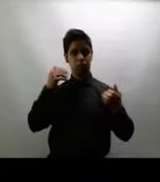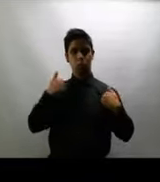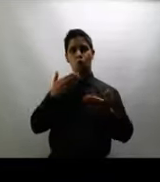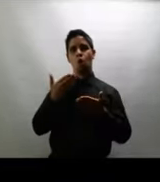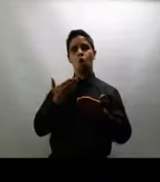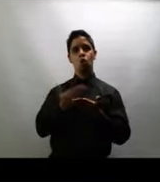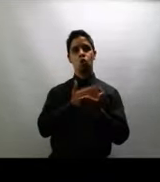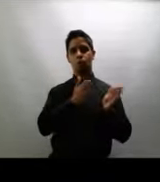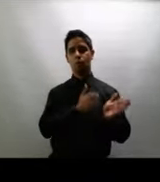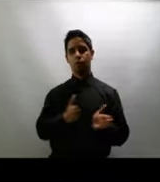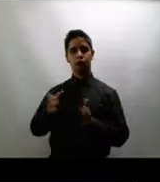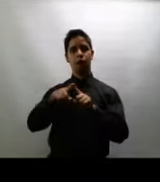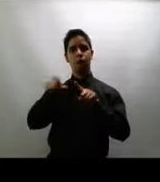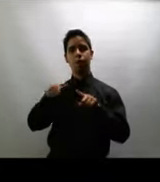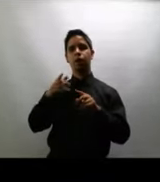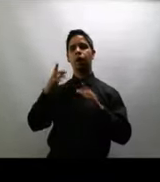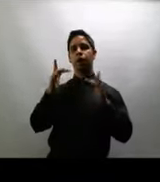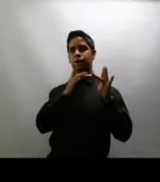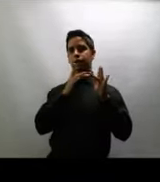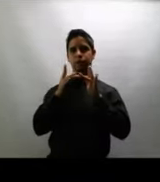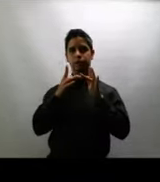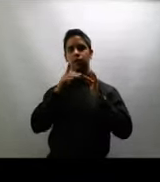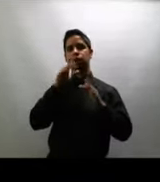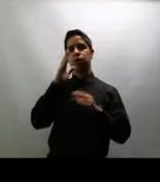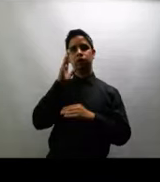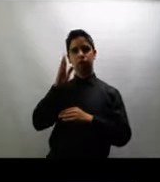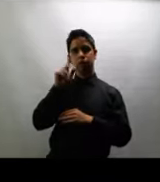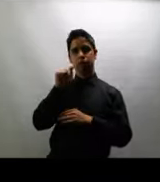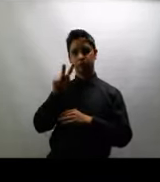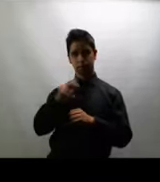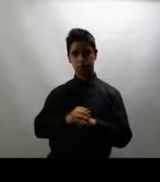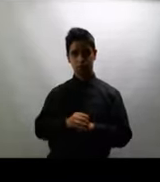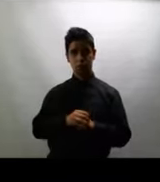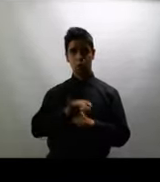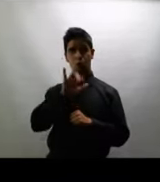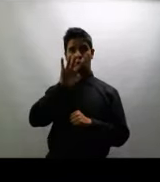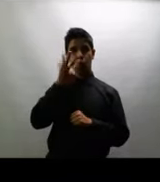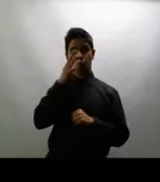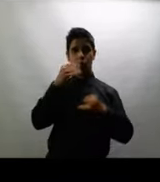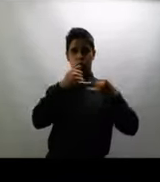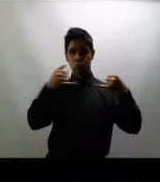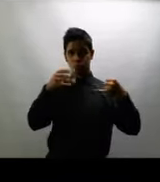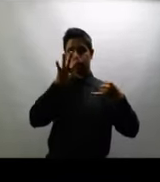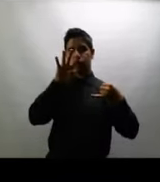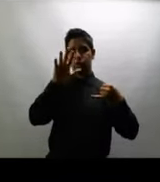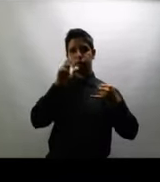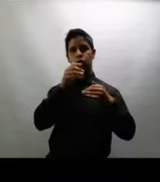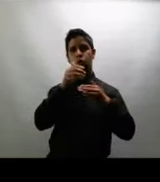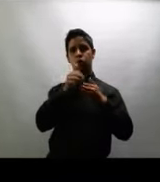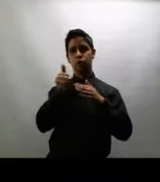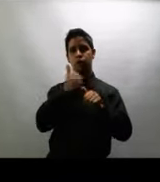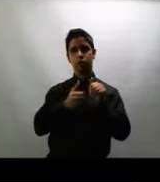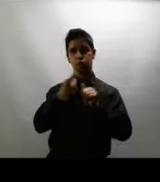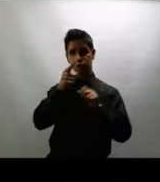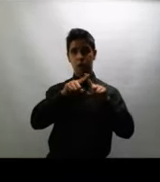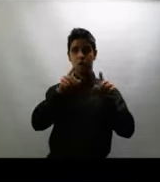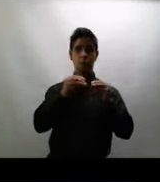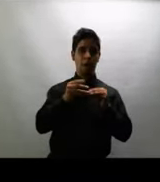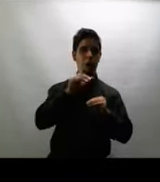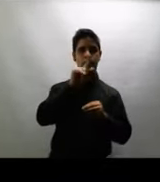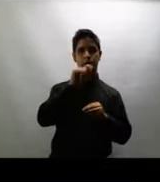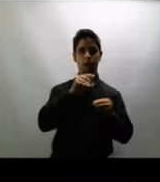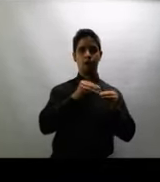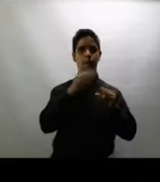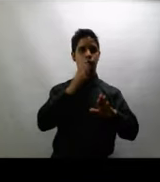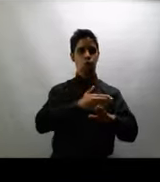data ilimitada en la mejor red para clientes de DirecTV y AT&T. 4 líneas por solo $45 al mes cada una. Más data para más música,